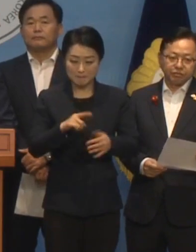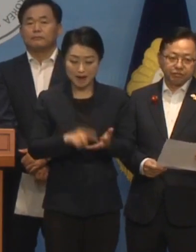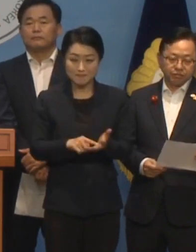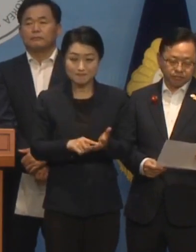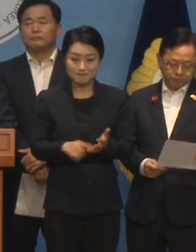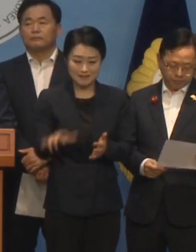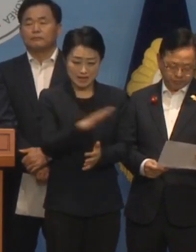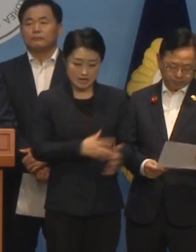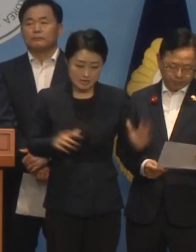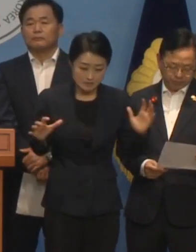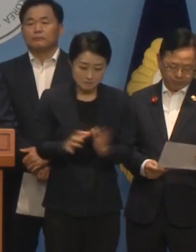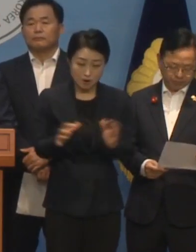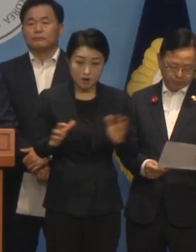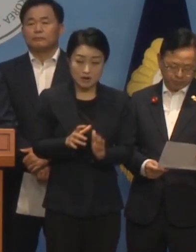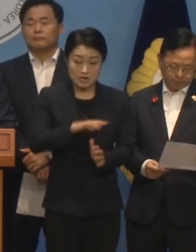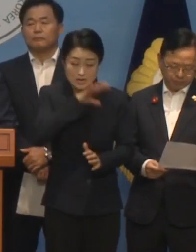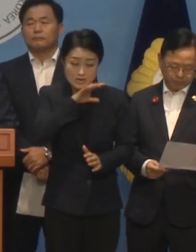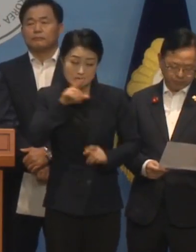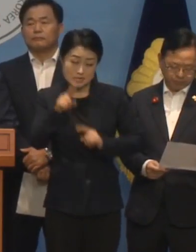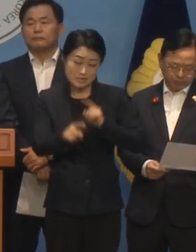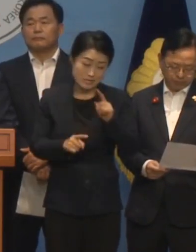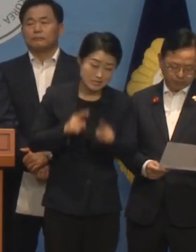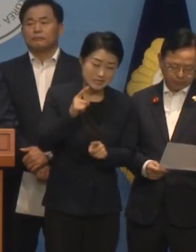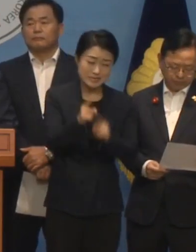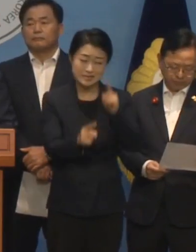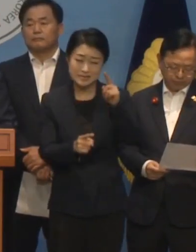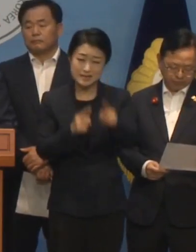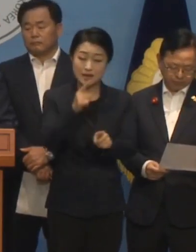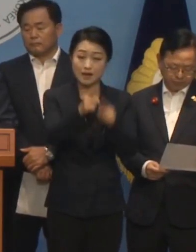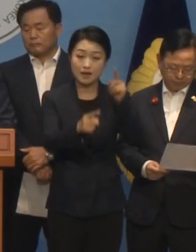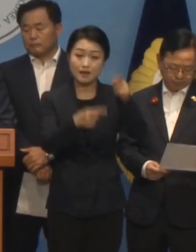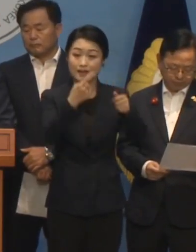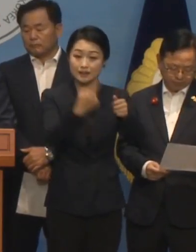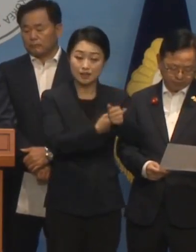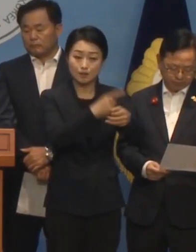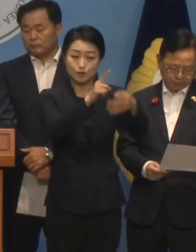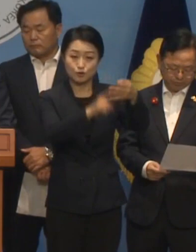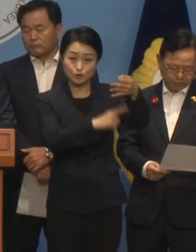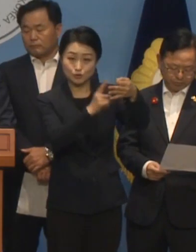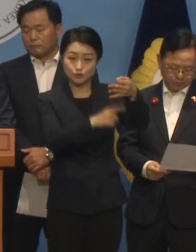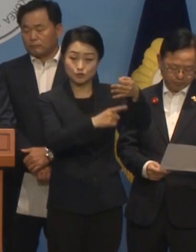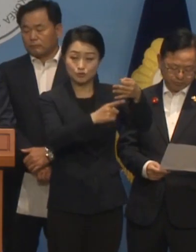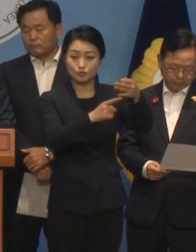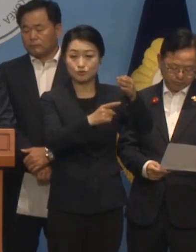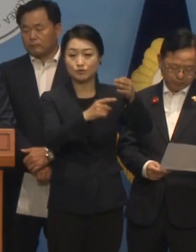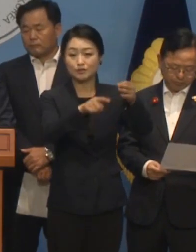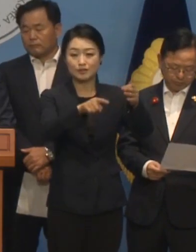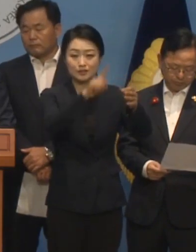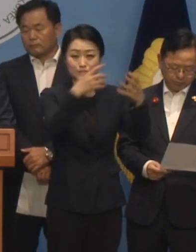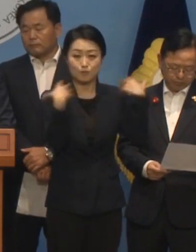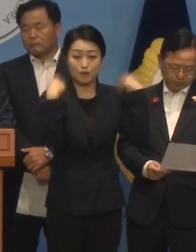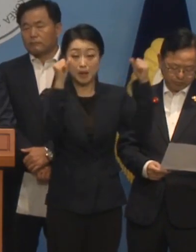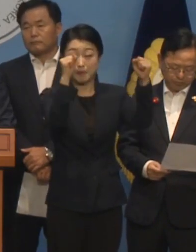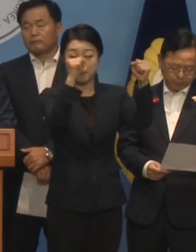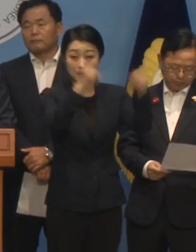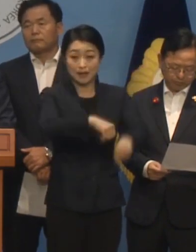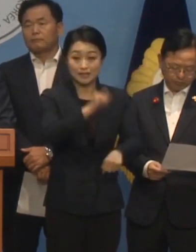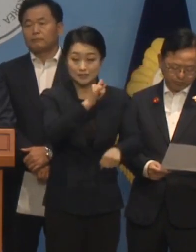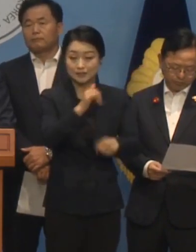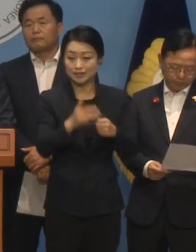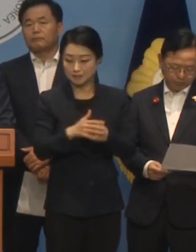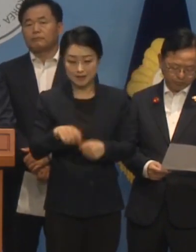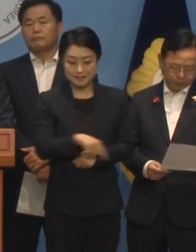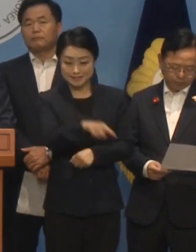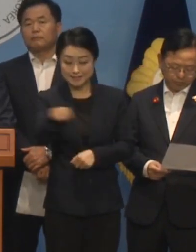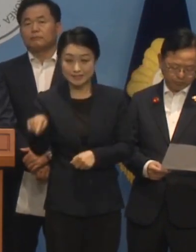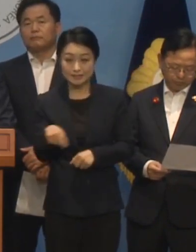검사를 검사하는 변호사 모임은 향후 유동규와 조작수사 정치 검찰들을 고발하여 그